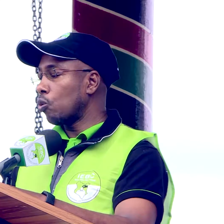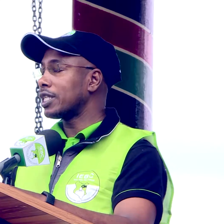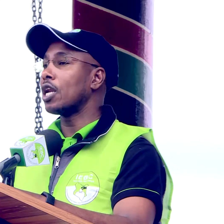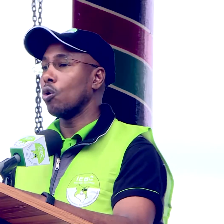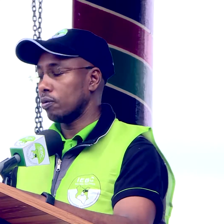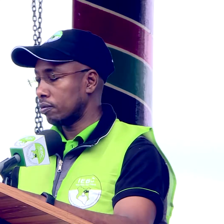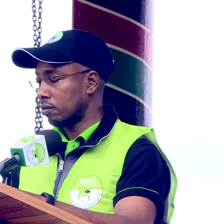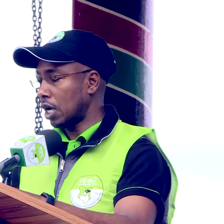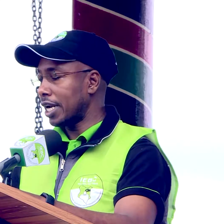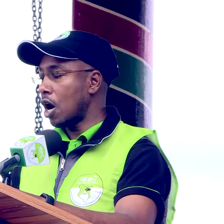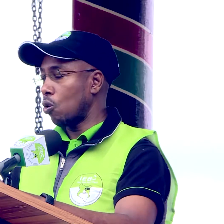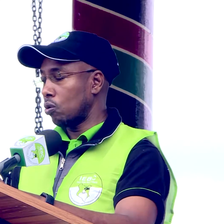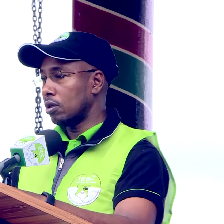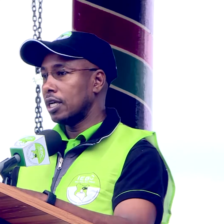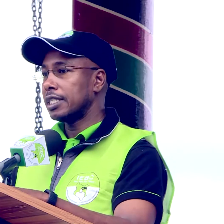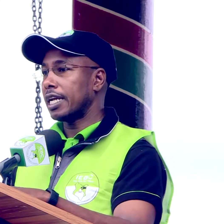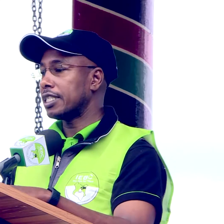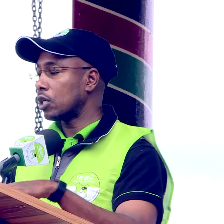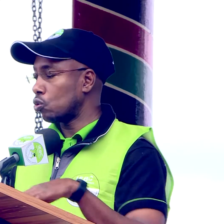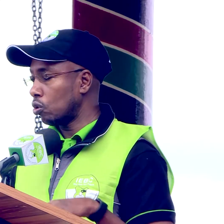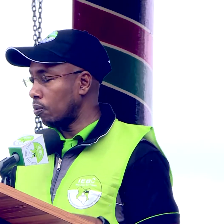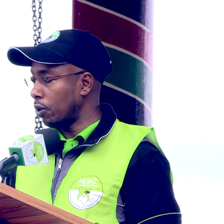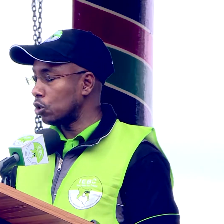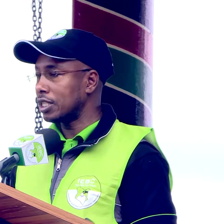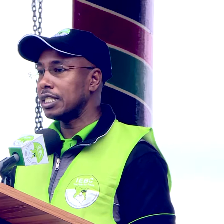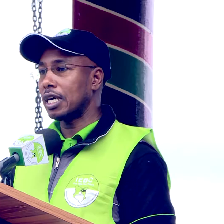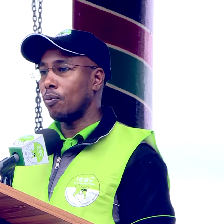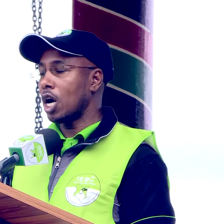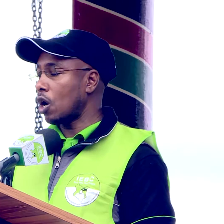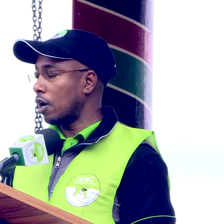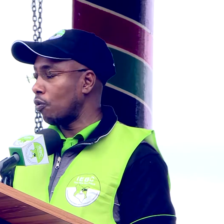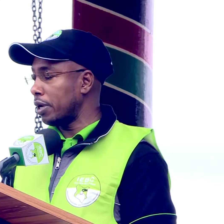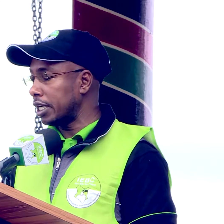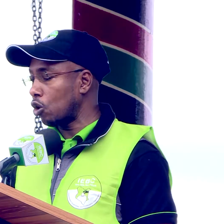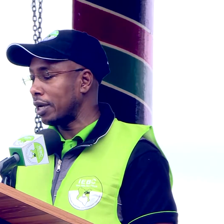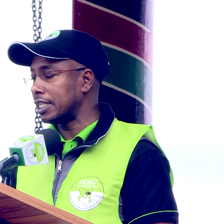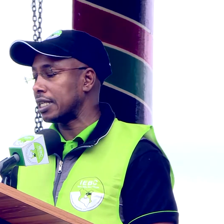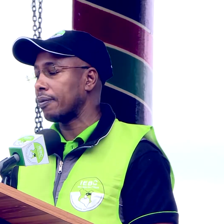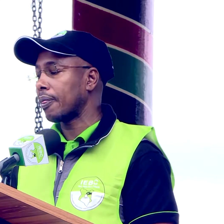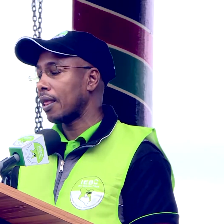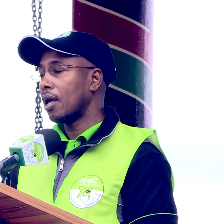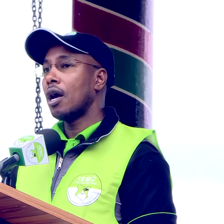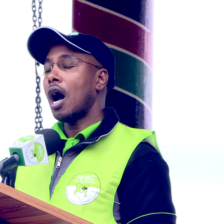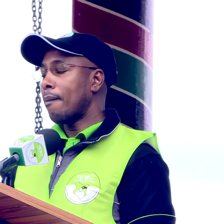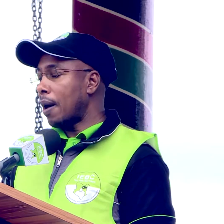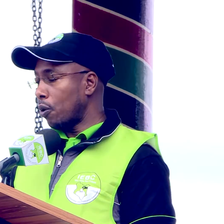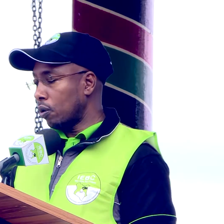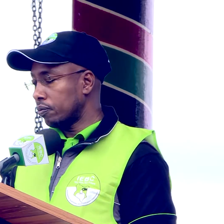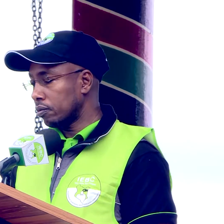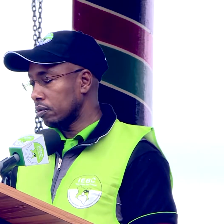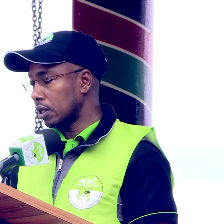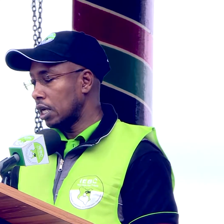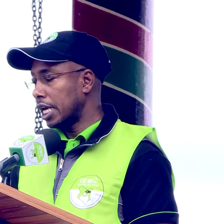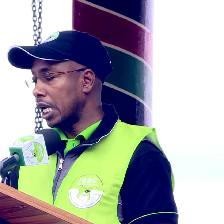tumekuwa na mkutano na wadau tarehe 3 mwezi wa 6 mwaka wa 2019,